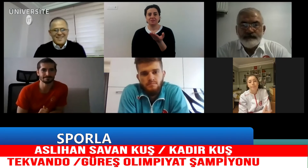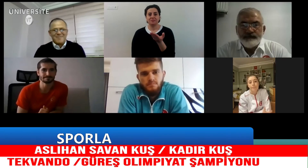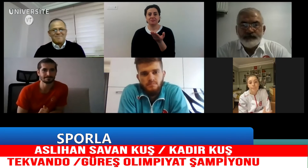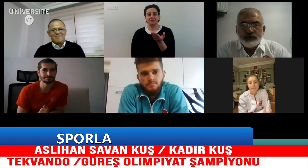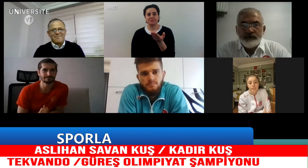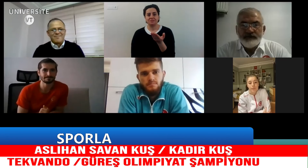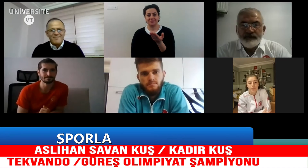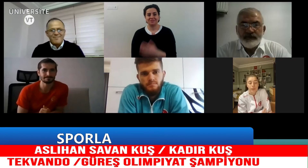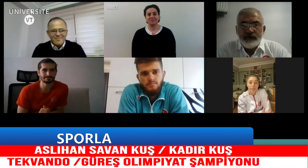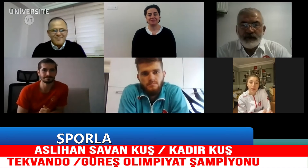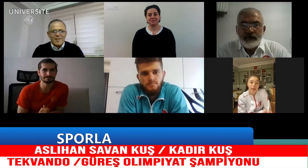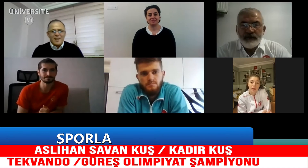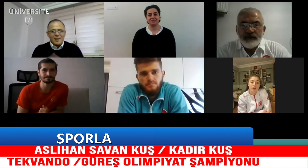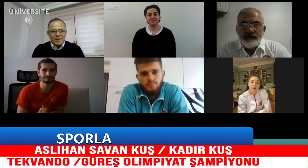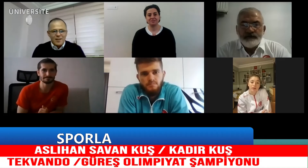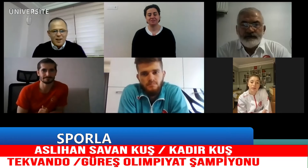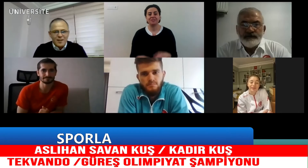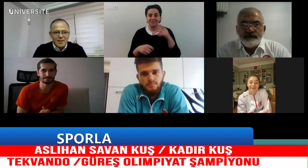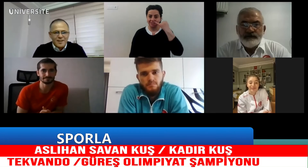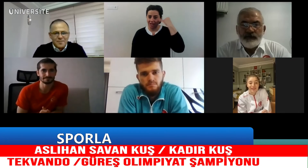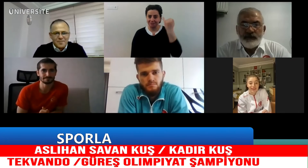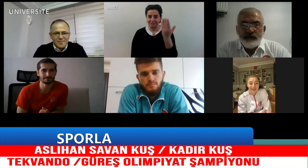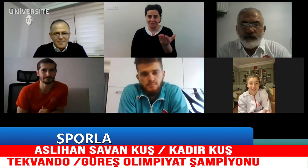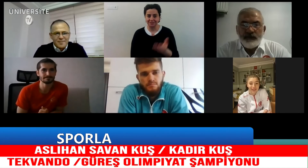Teşekkür ederiz. Evet, Yasin.